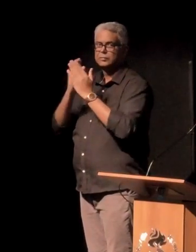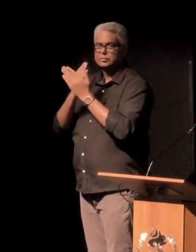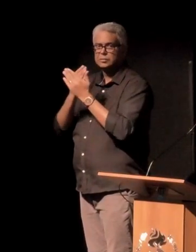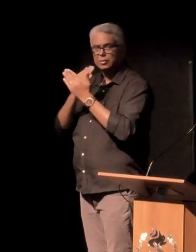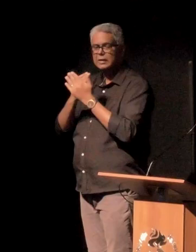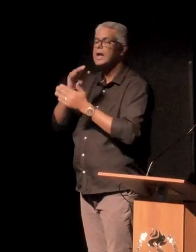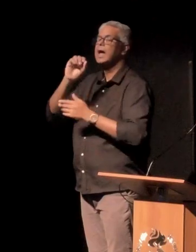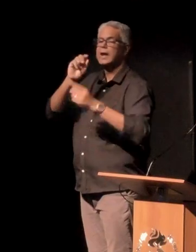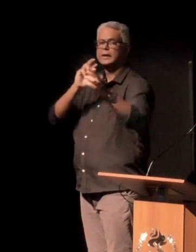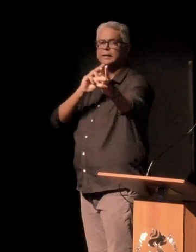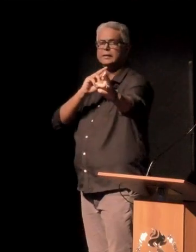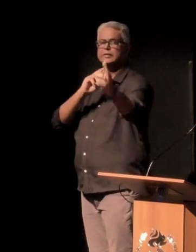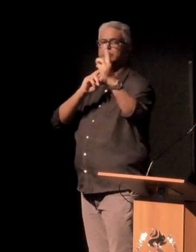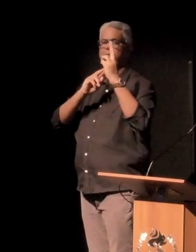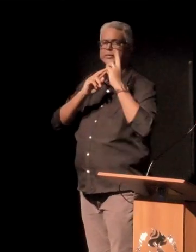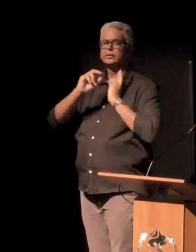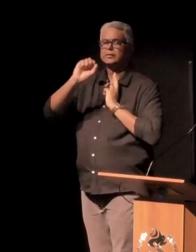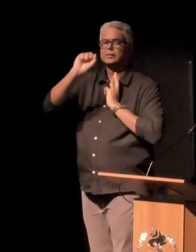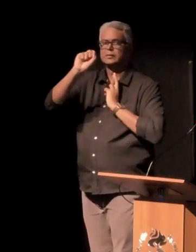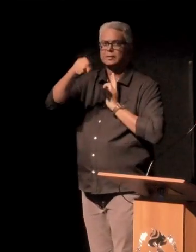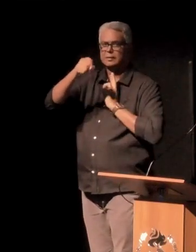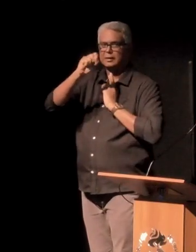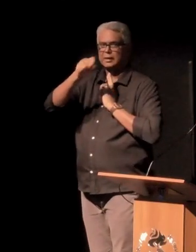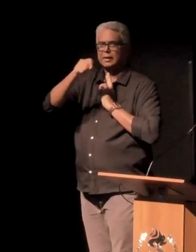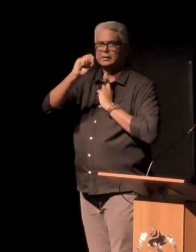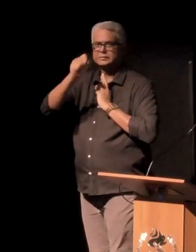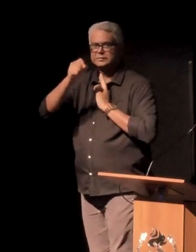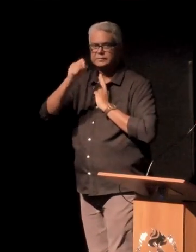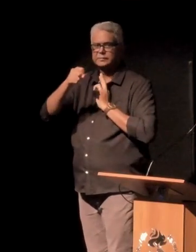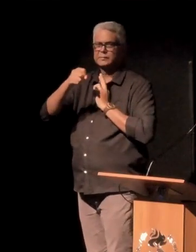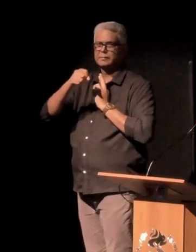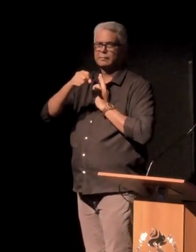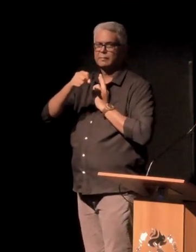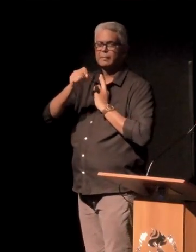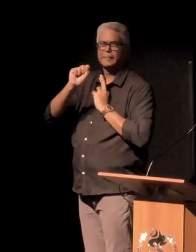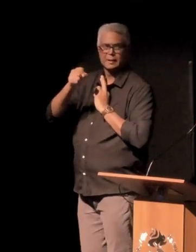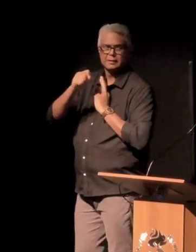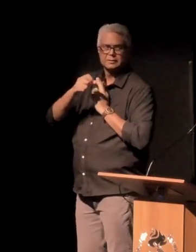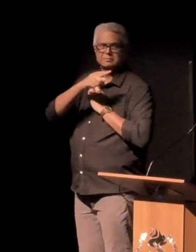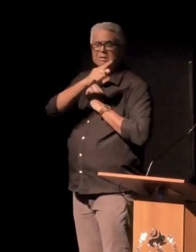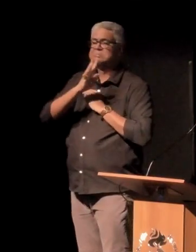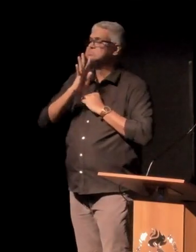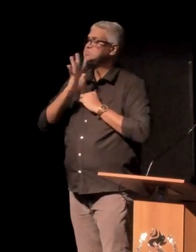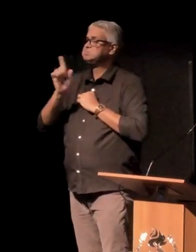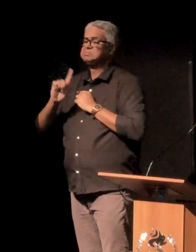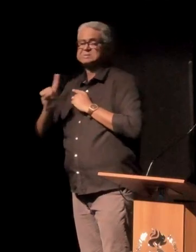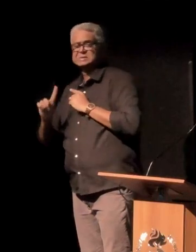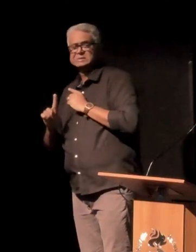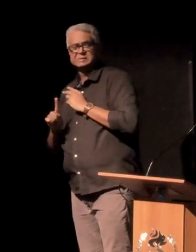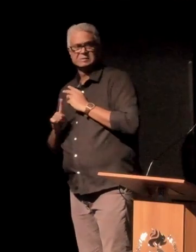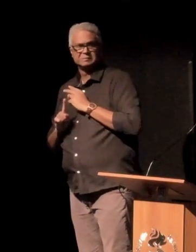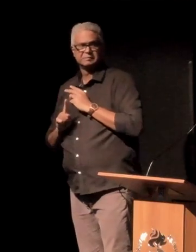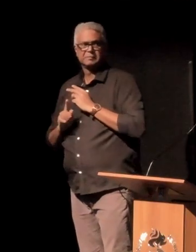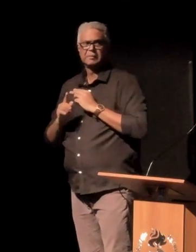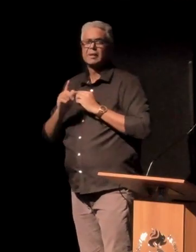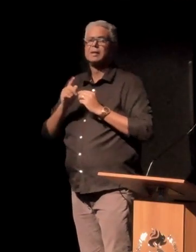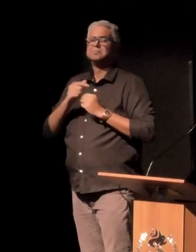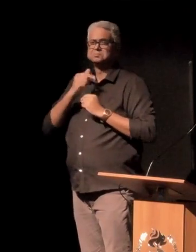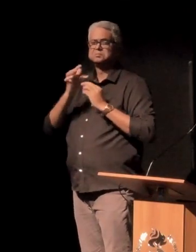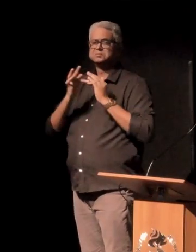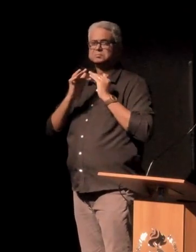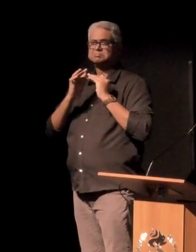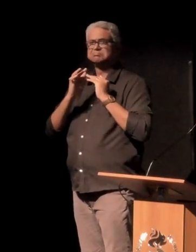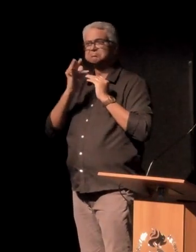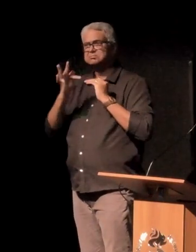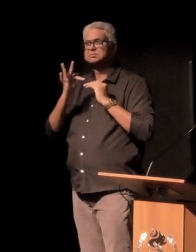de São José eu fui conhecer ela é a de Quatis eu não conheci a escola a escola